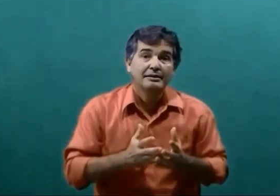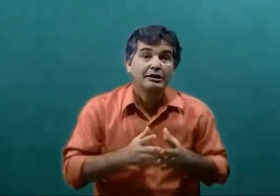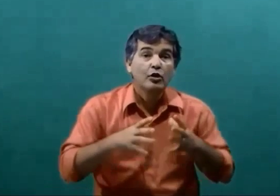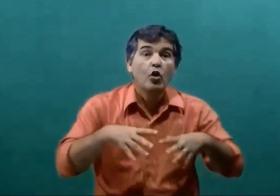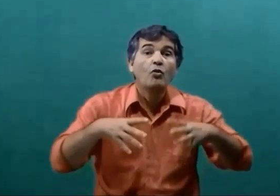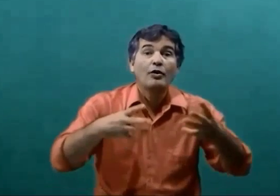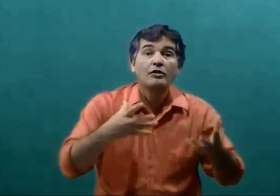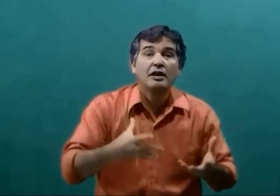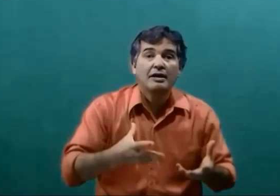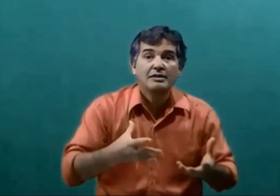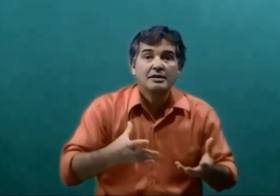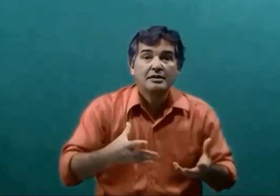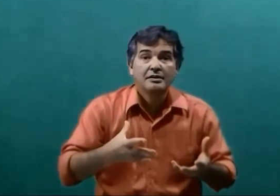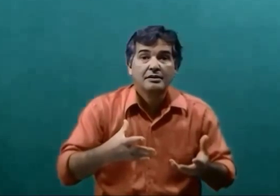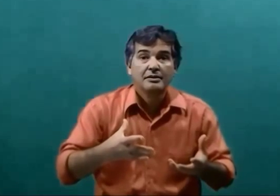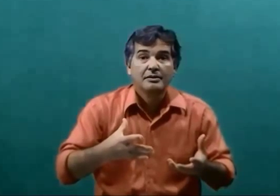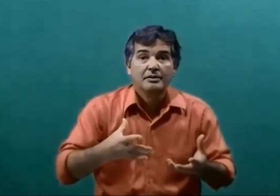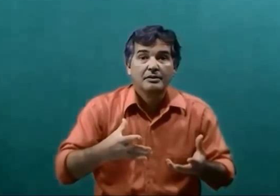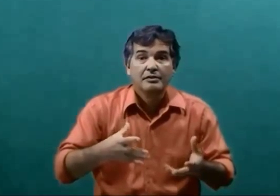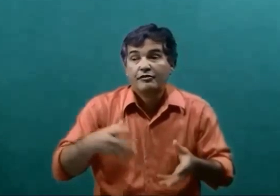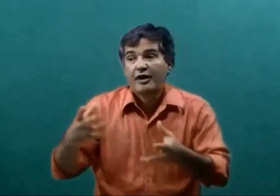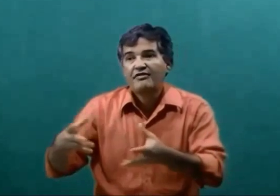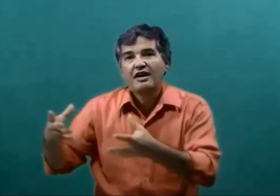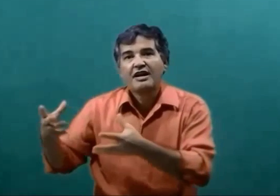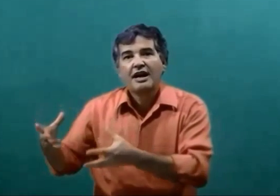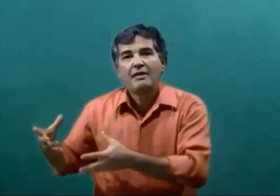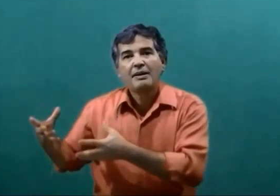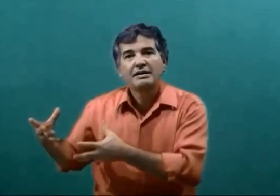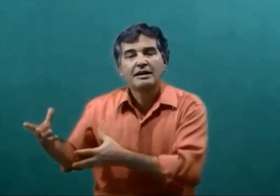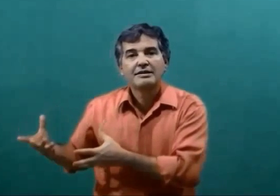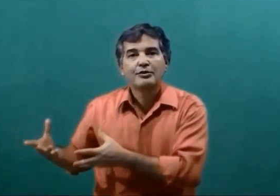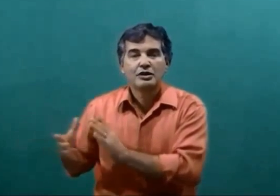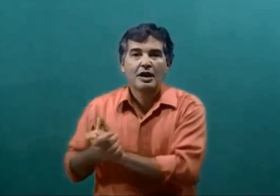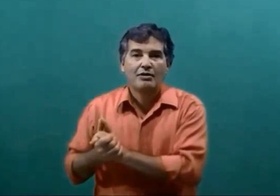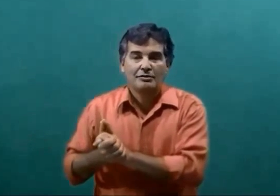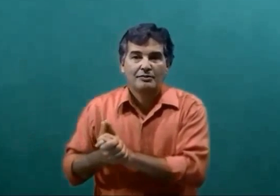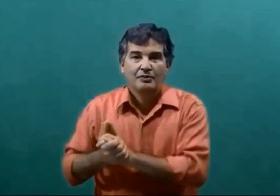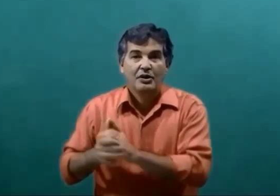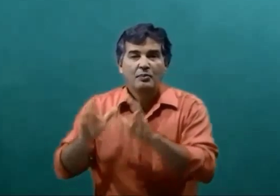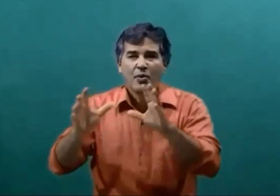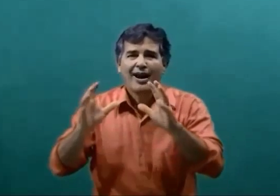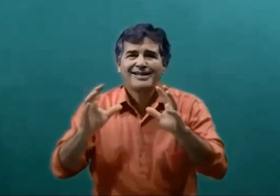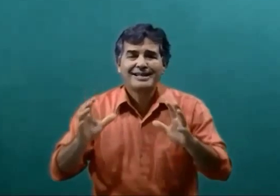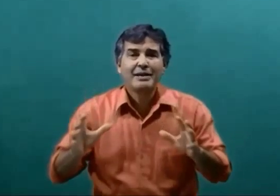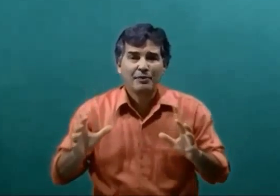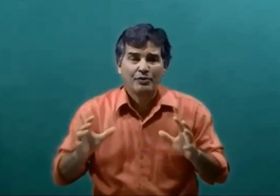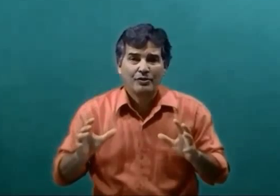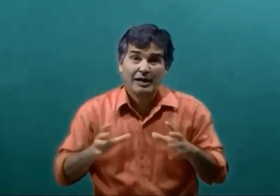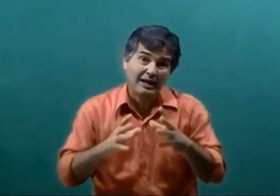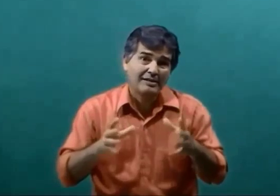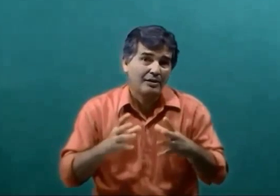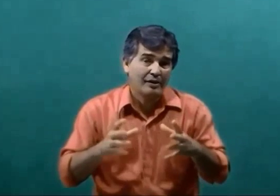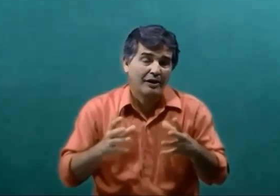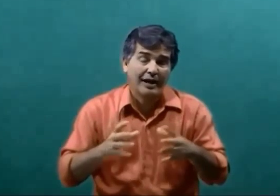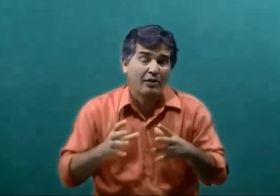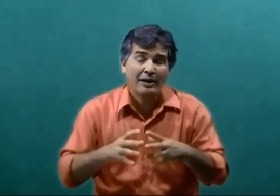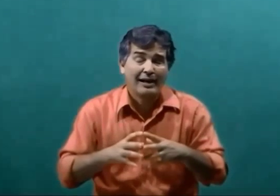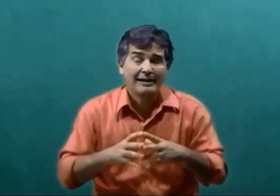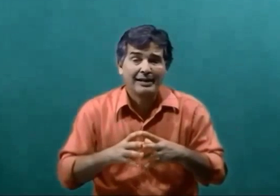de como acontece, vai variar a apresentação do sinal. Por exemplo, que essa é uma